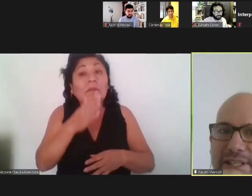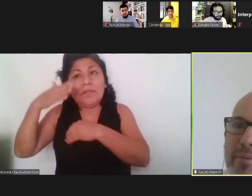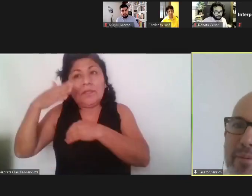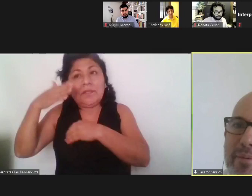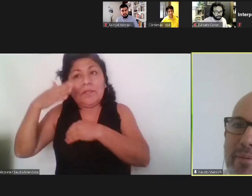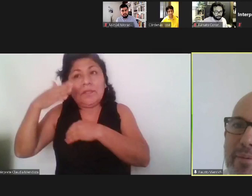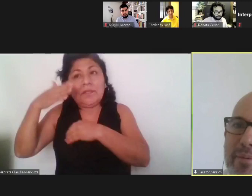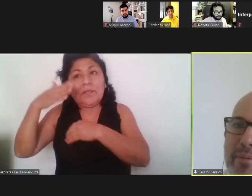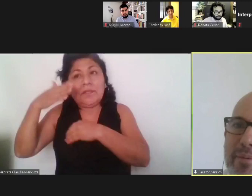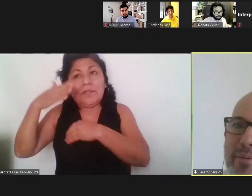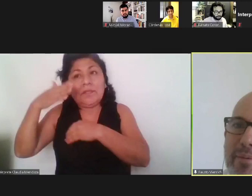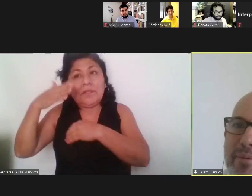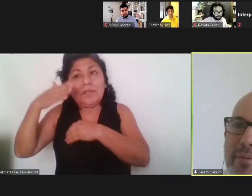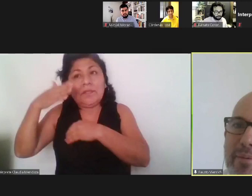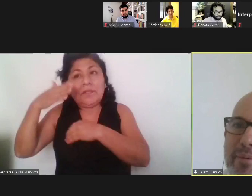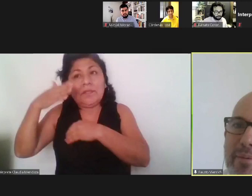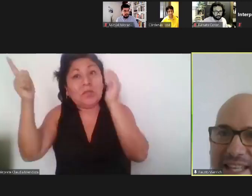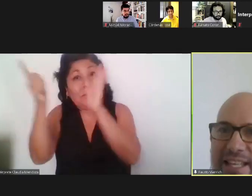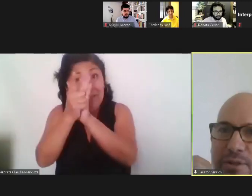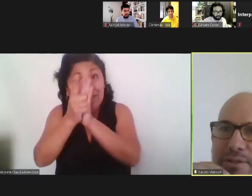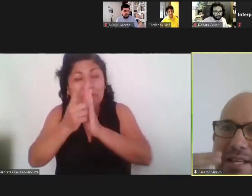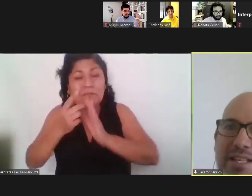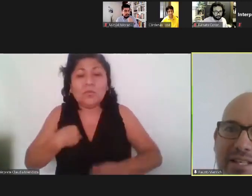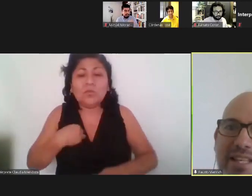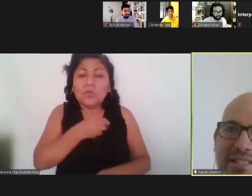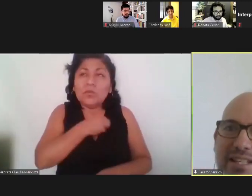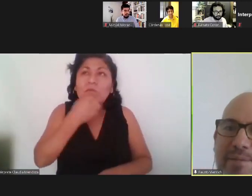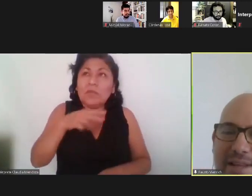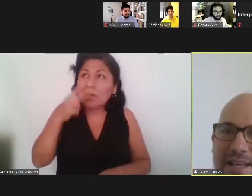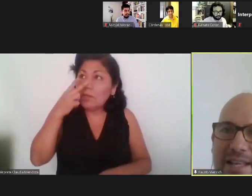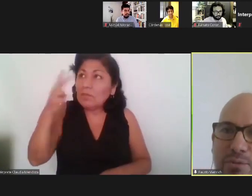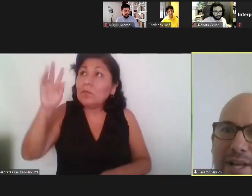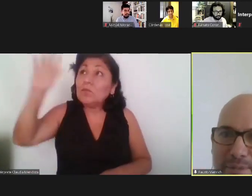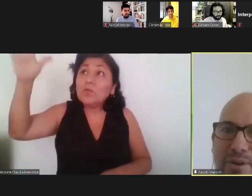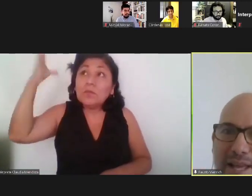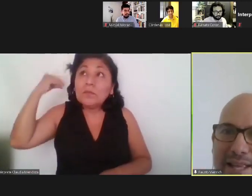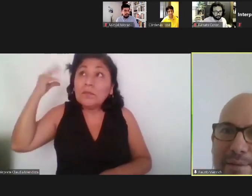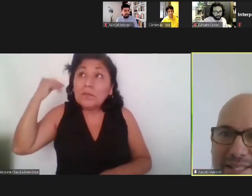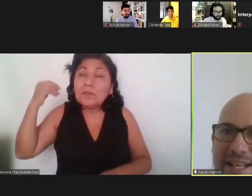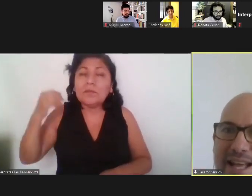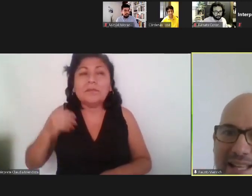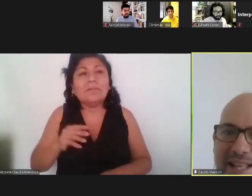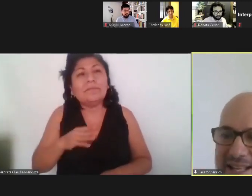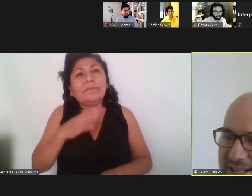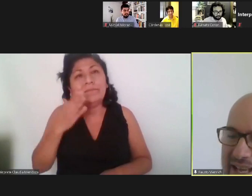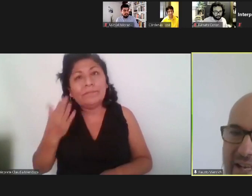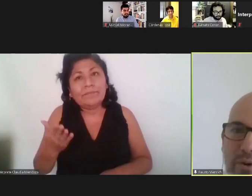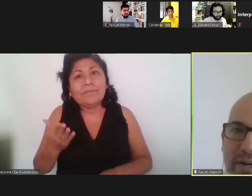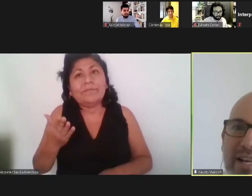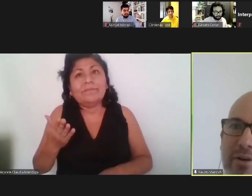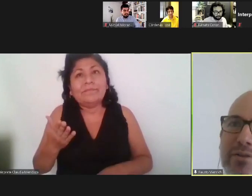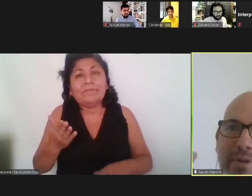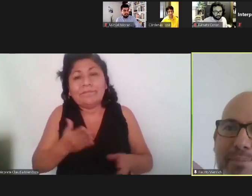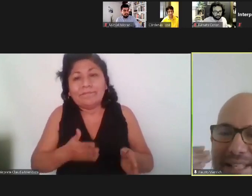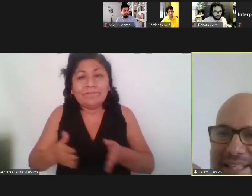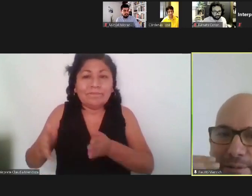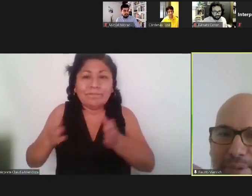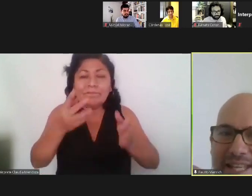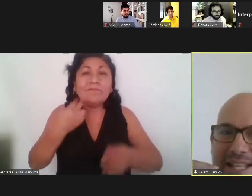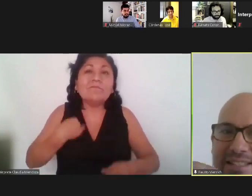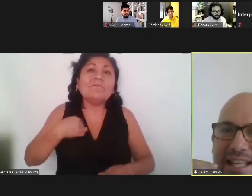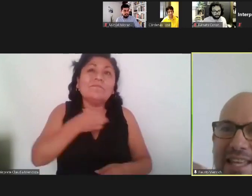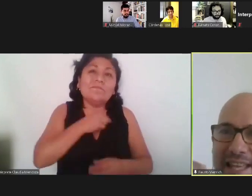que de alguna manera tenemos la experiencia de ellos, es decir, es un camino que hay que empezar a recorrerlo en base